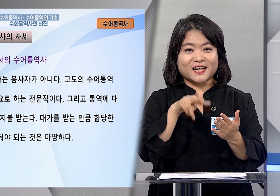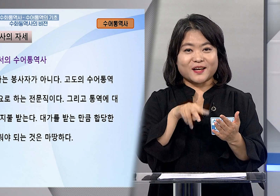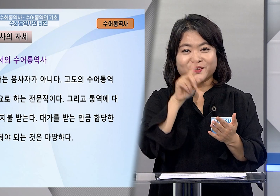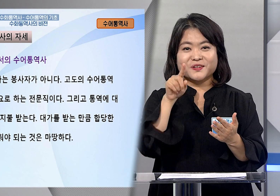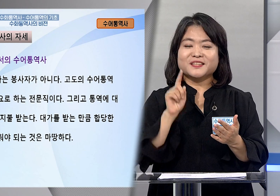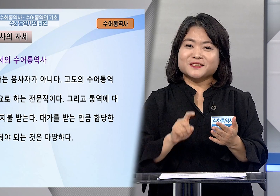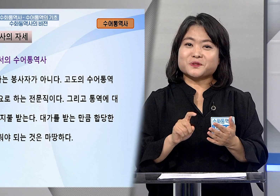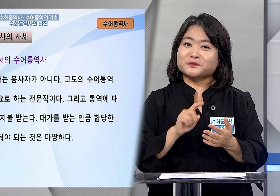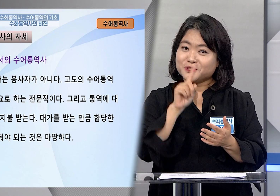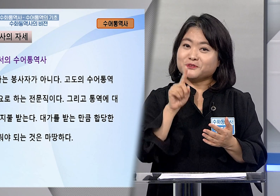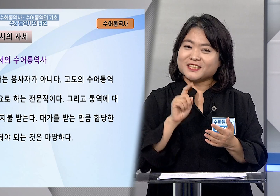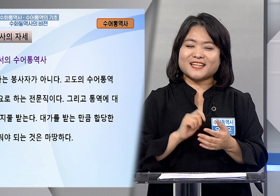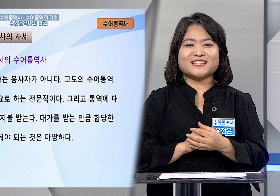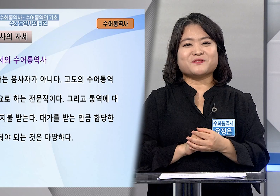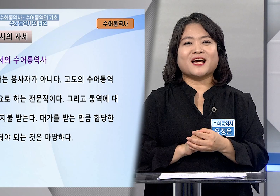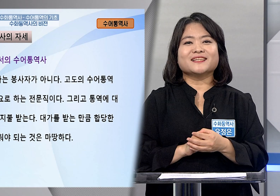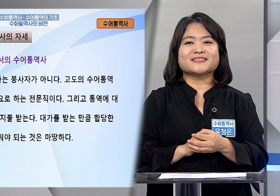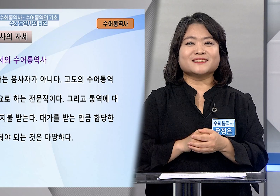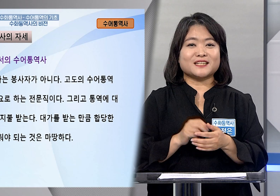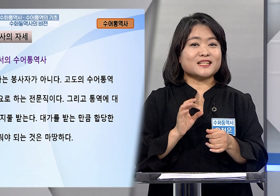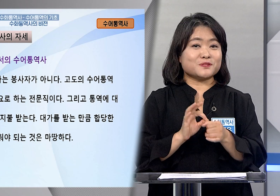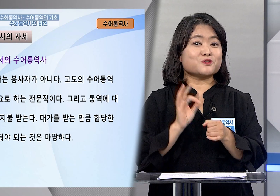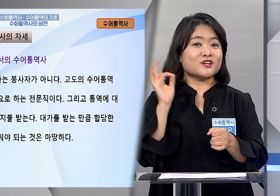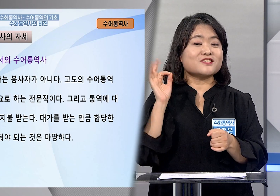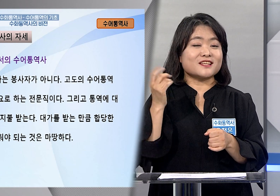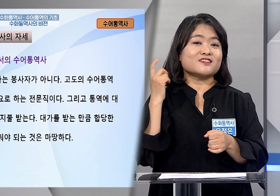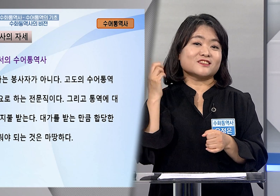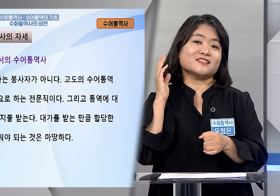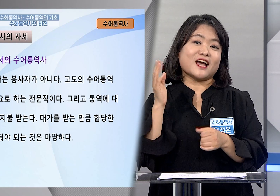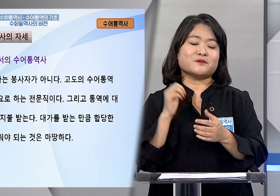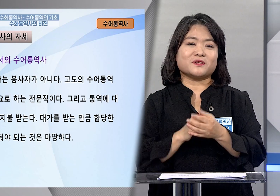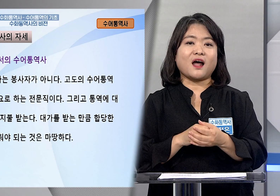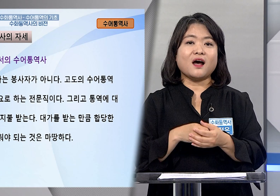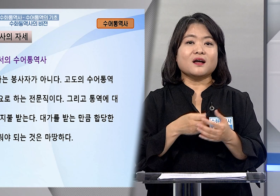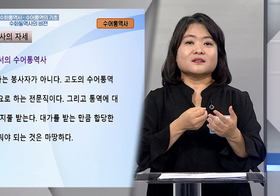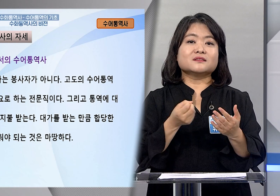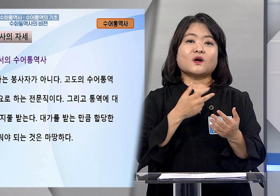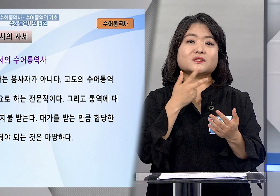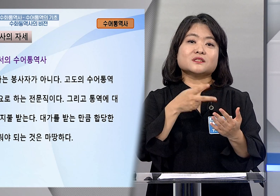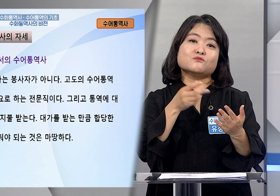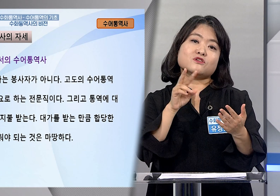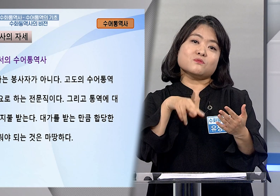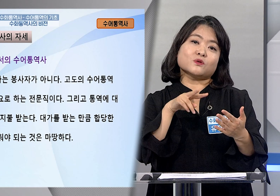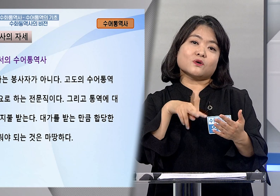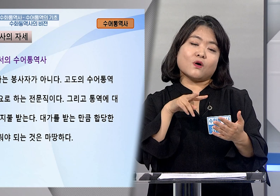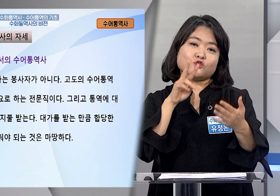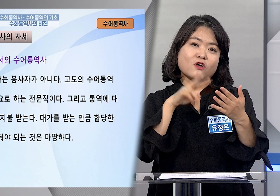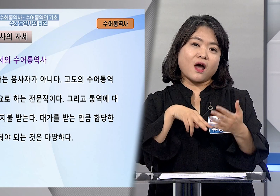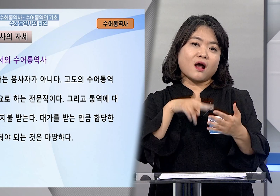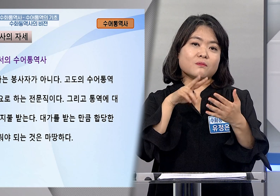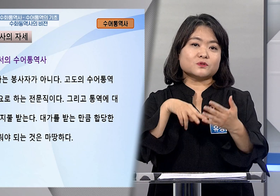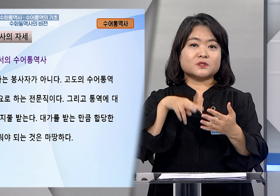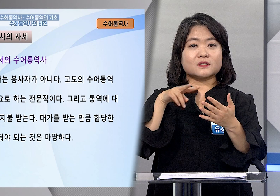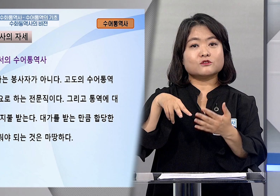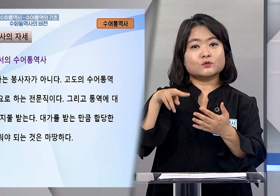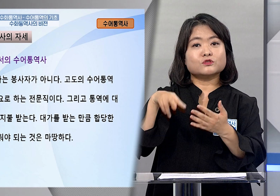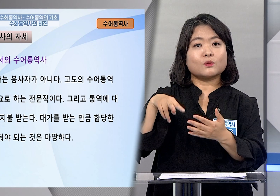보실까요? 조금 의문이긴 하지만 한 십수년 전에 들었던 이야기입니다. 그 영자 신문을 먼저 쫙 한 번씩